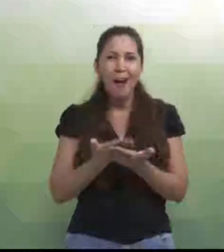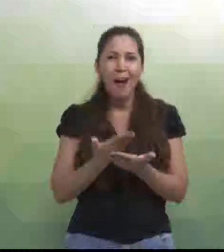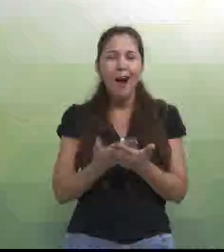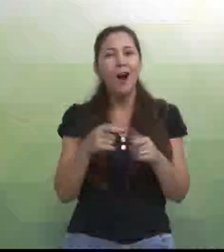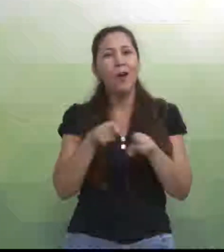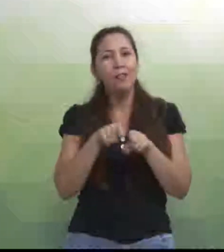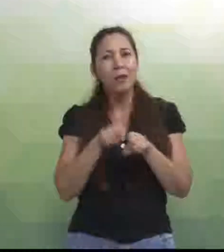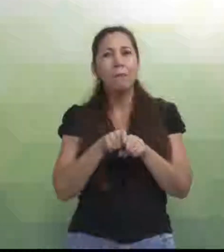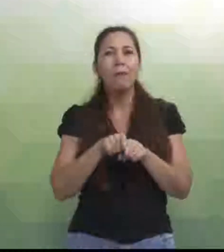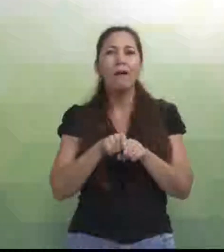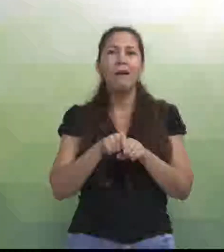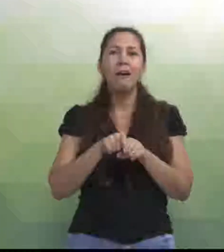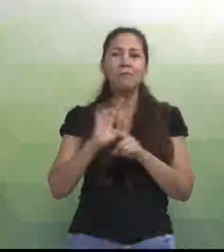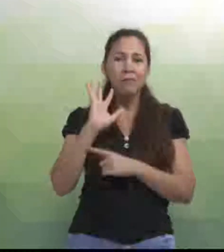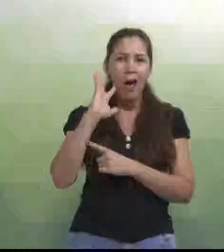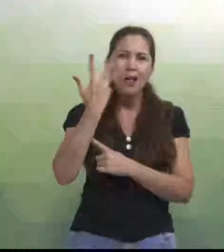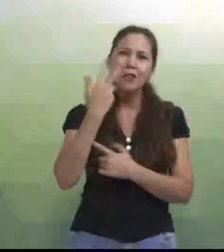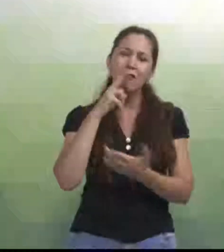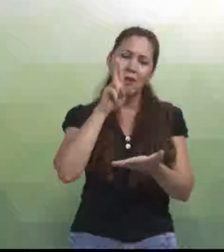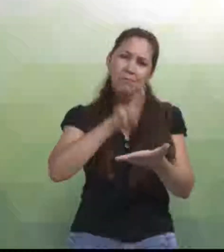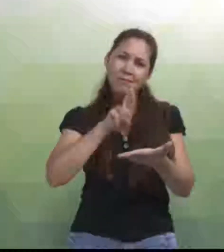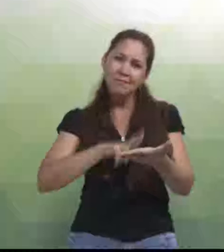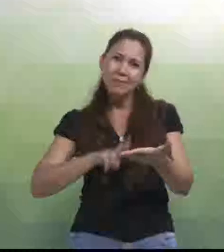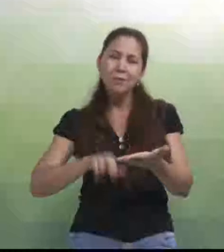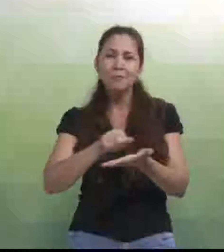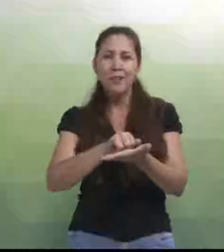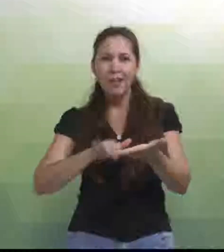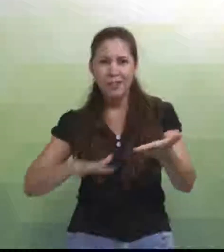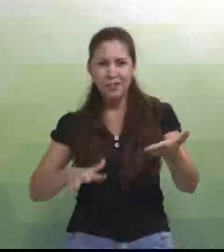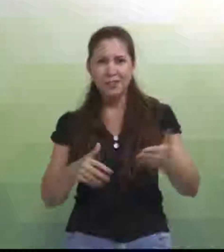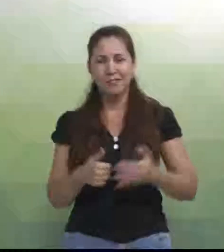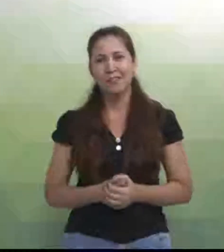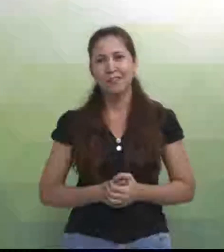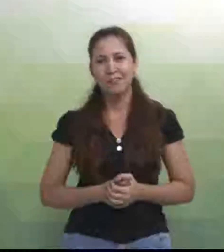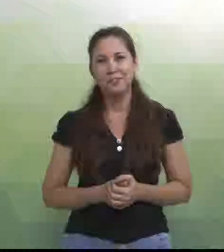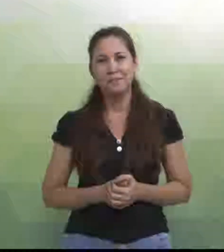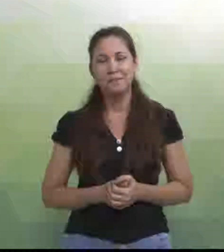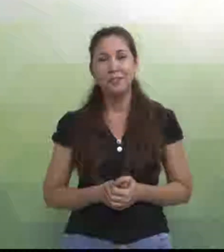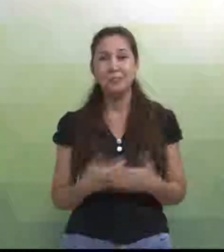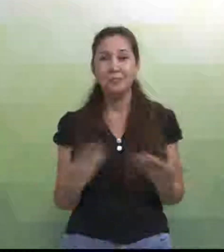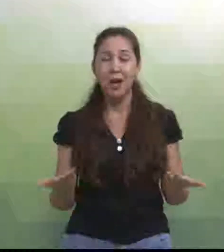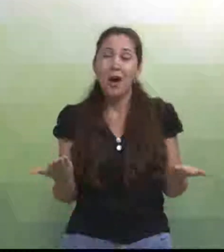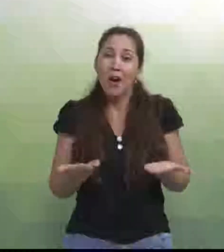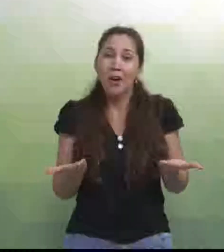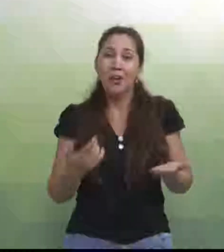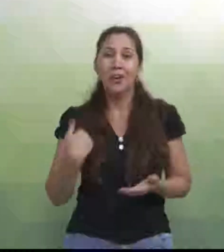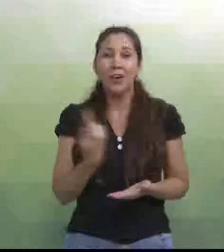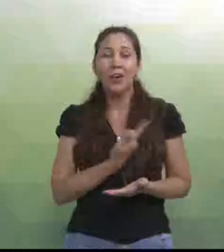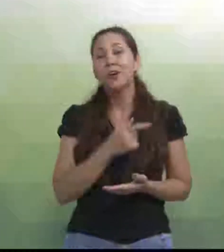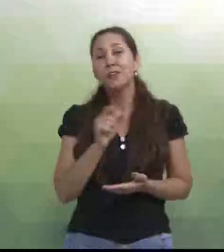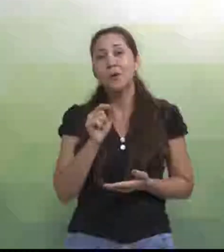aulas, respondam às atividades. Agora, iniciaremos a nossa aula